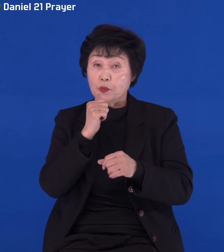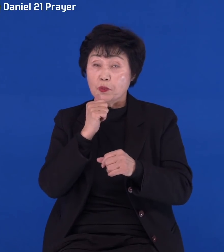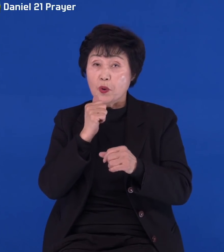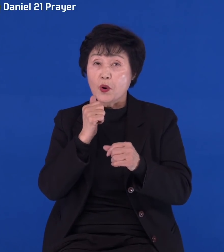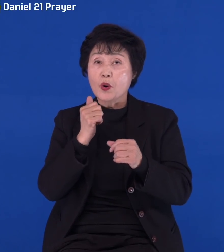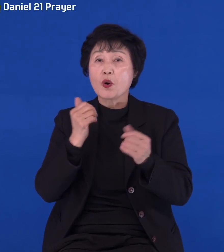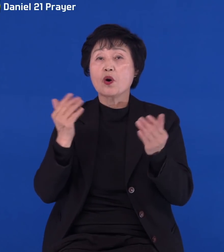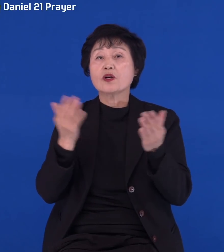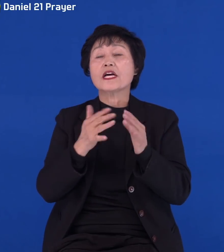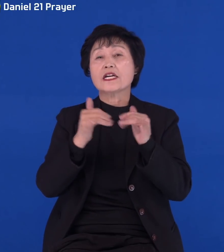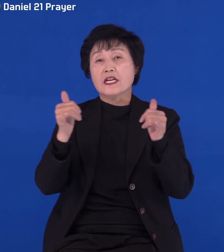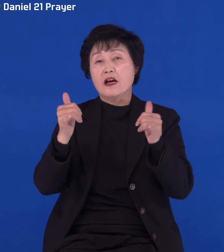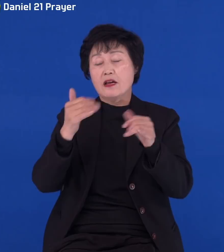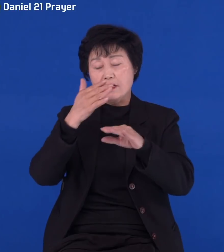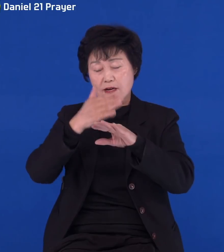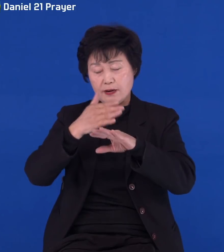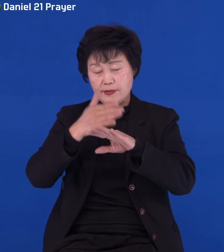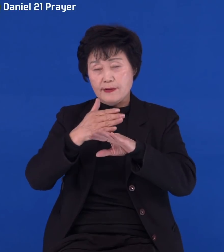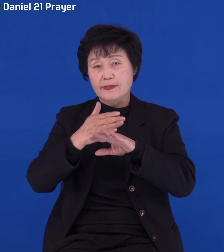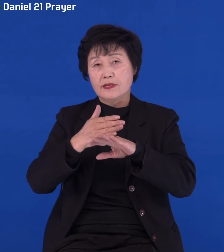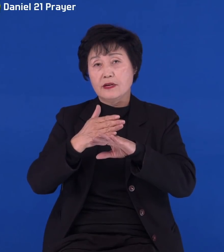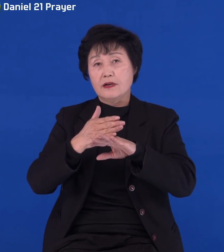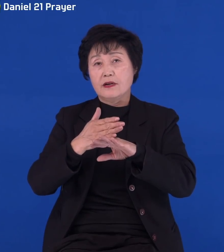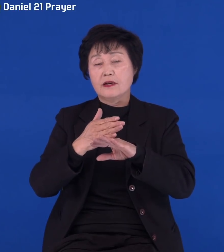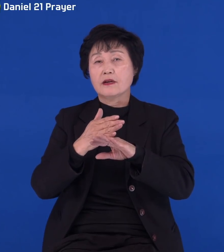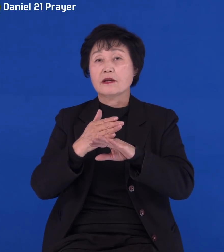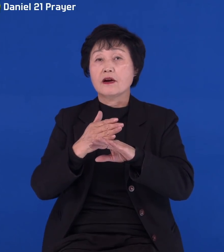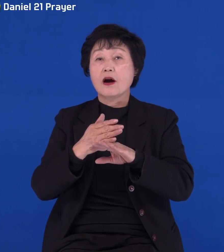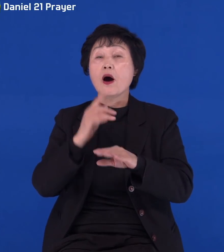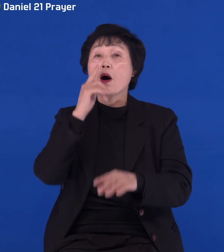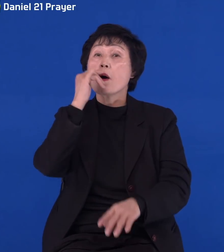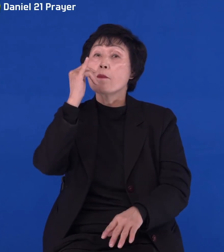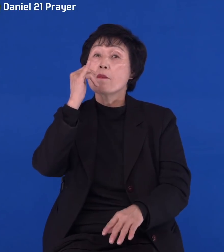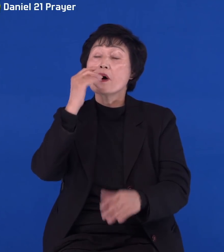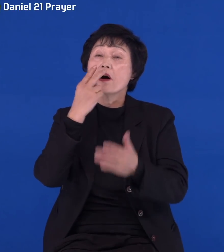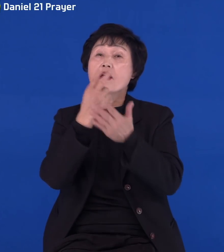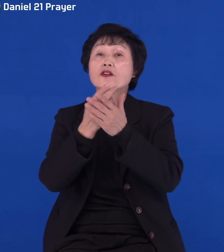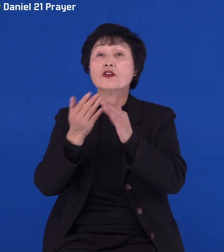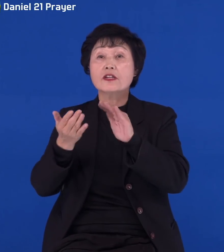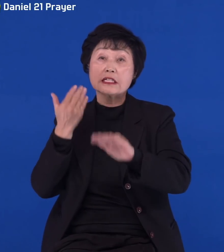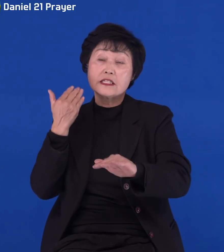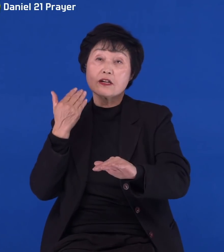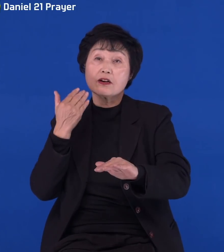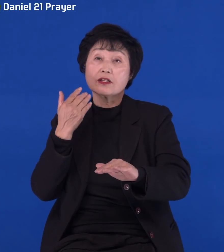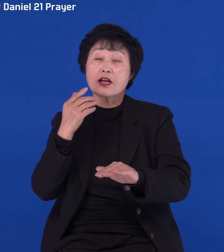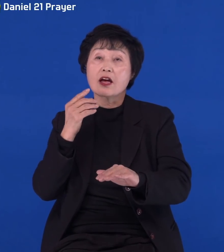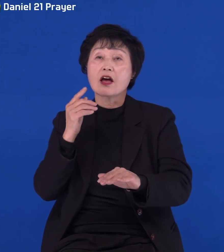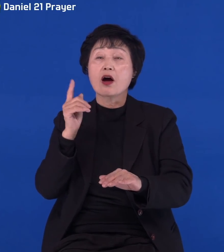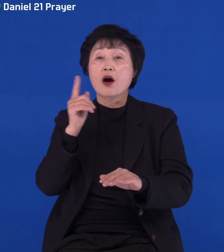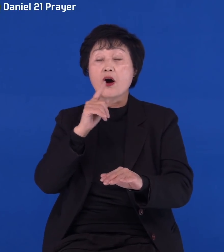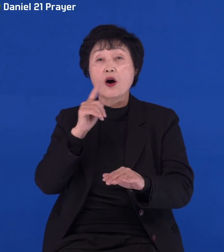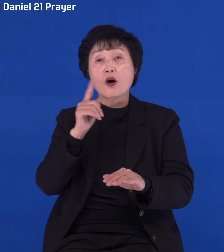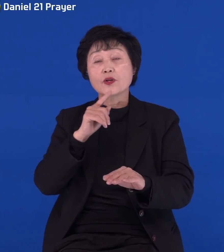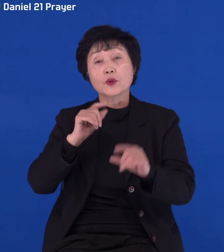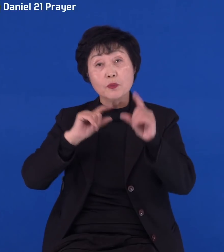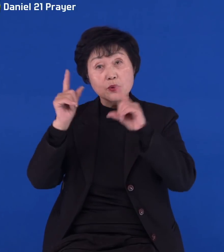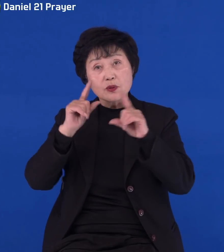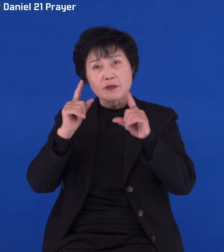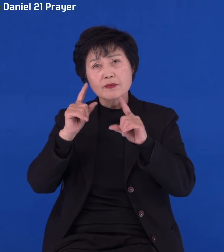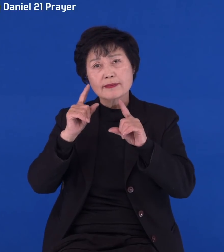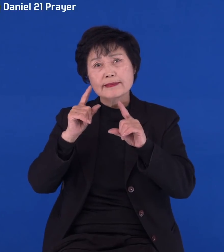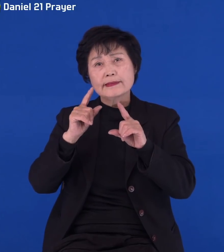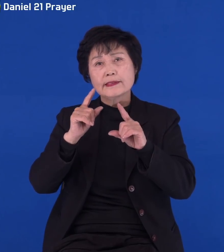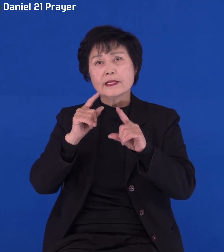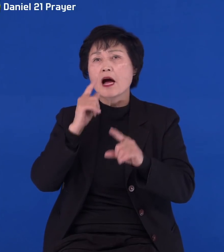감사합니다. 저는 어머니가 그 전에 쓰러지기 전에 어떤 임종예배에 갔다 왔는데 그 모습이었어요. 어머니 돌아가시겠구나. 마치